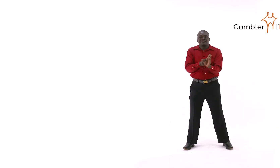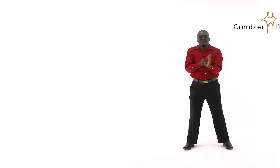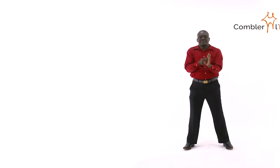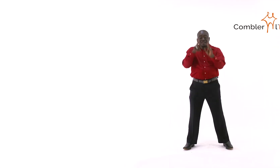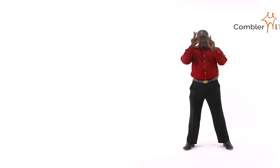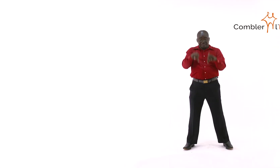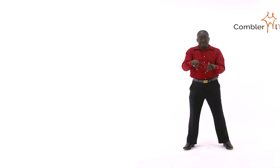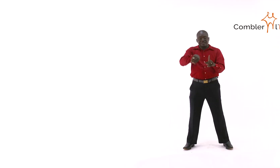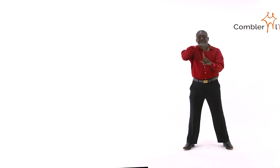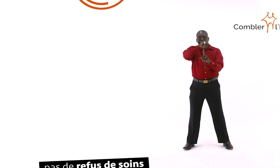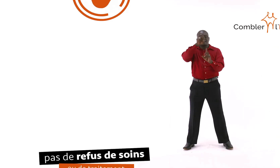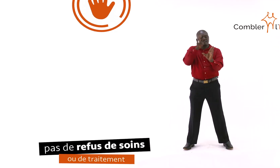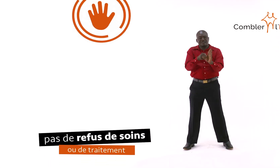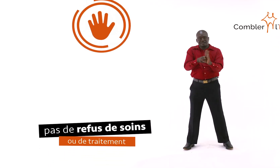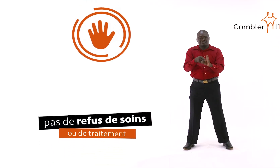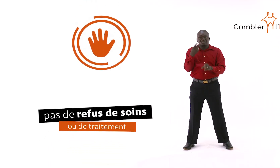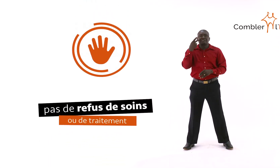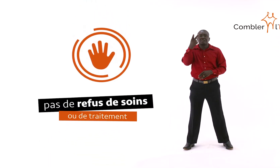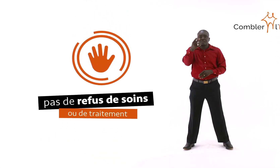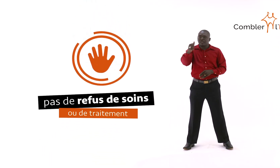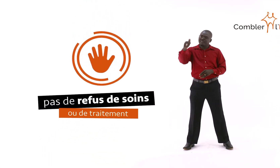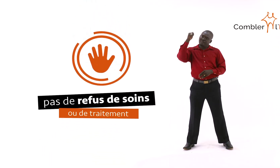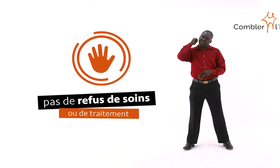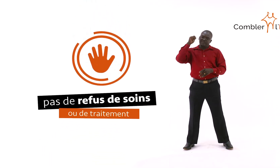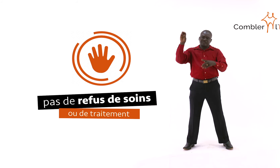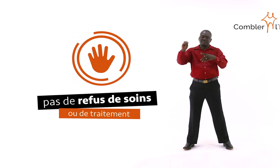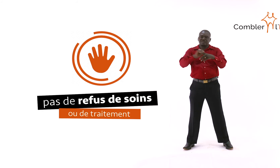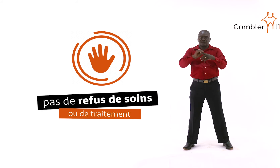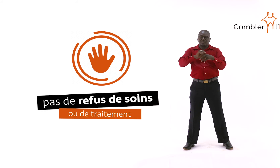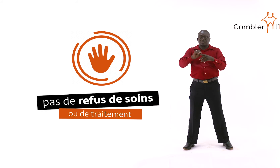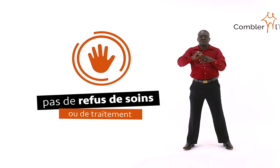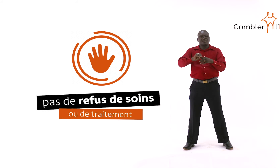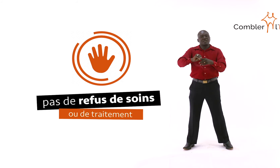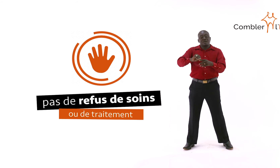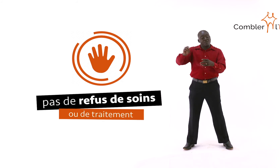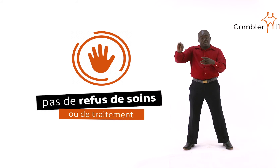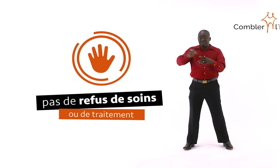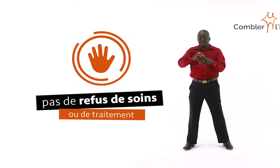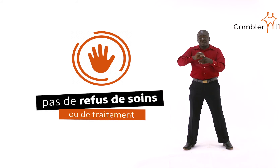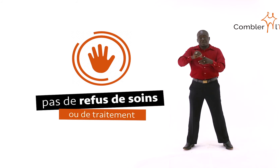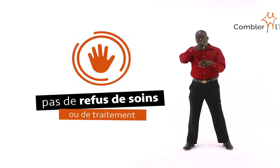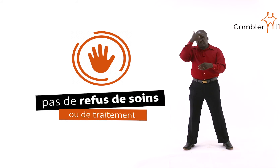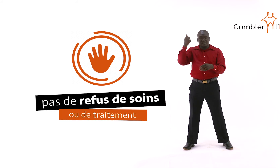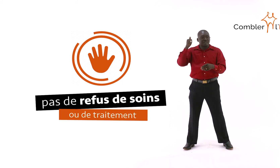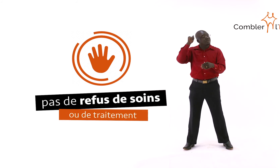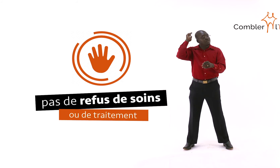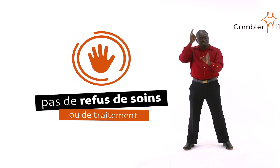Les personnes en situation de handicap ne se voient pas refuser des soins ou un traitement parce qu'elles sont en situation de handicap.